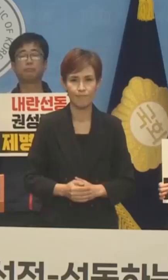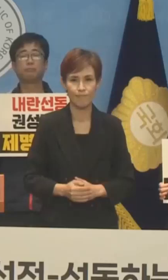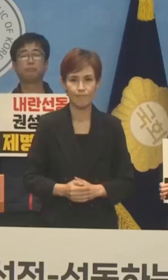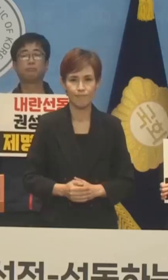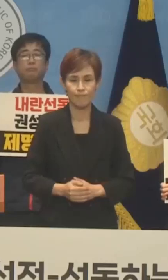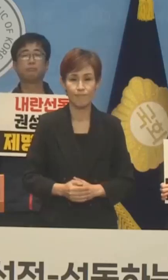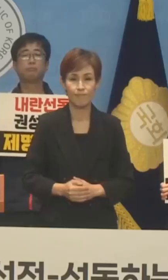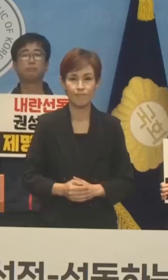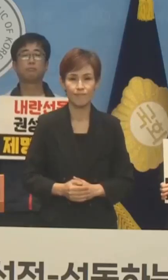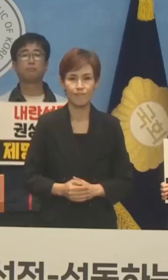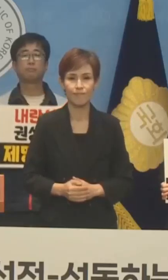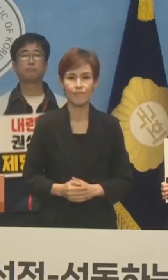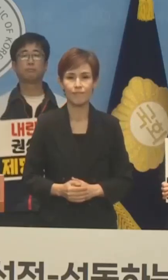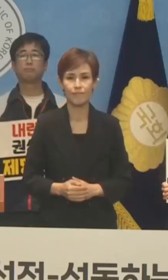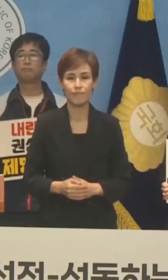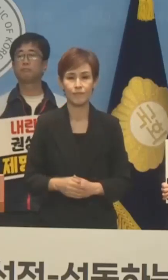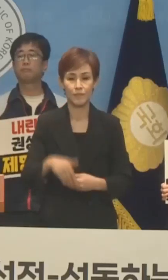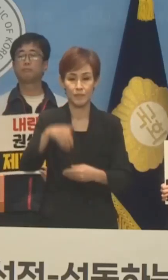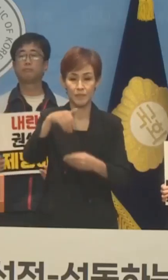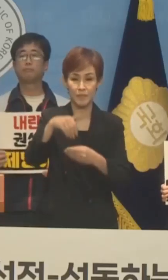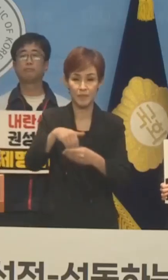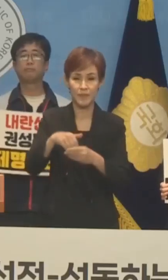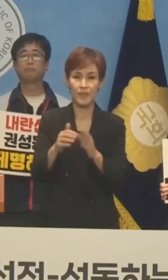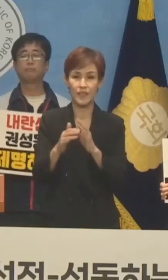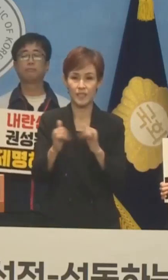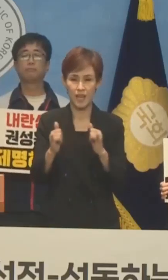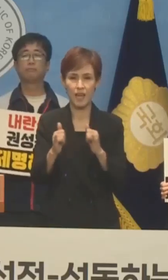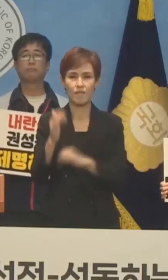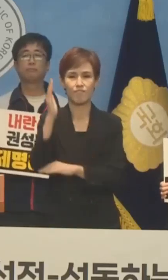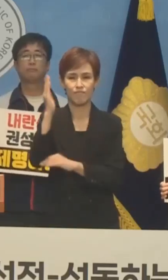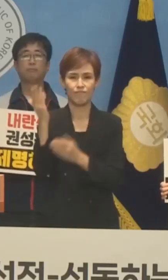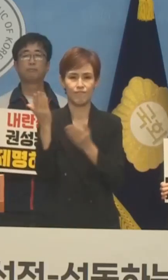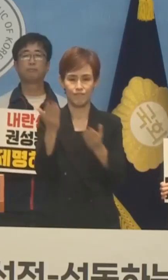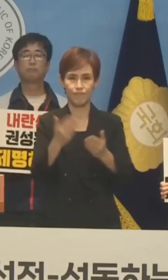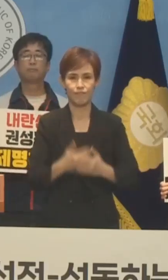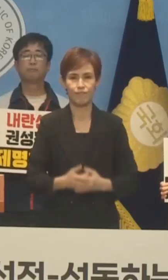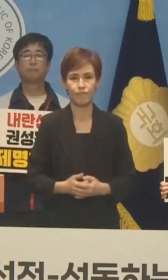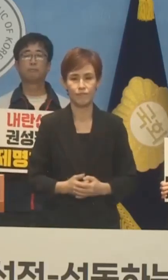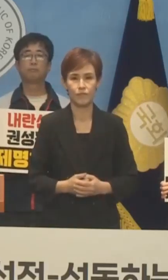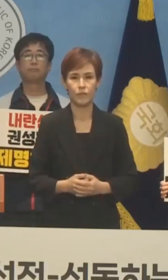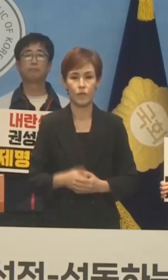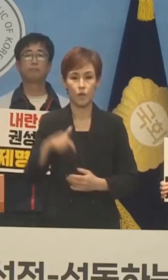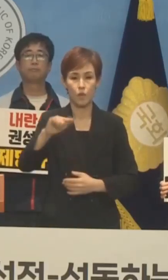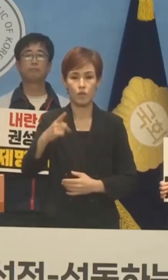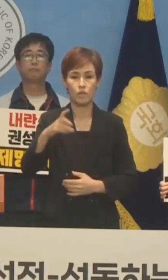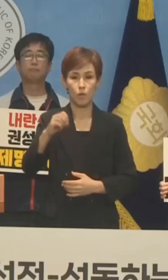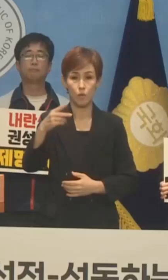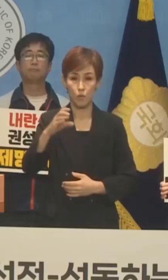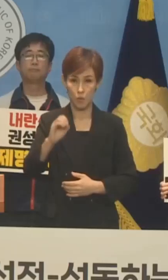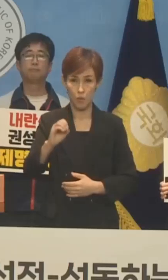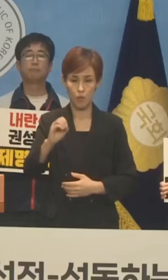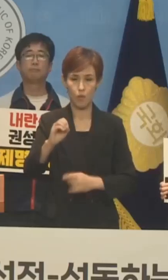네, 다음으로 유권자 청원 발언 듣도록 하겠습니다. 이번 권성동 의원직 제명 국민동의